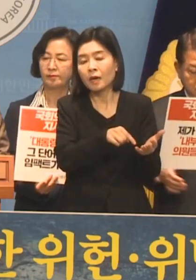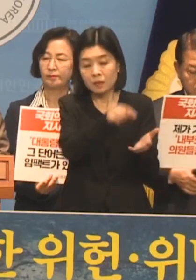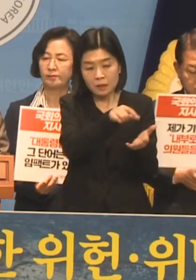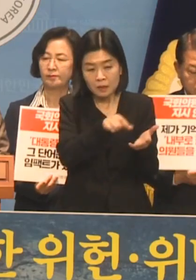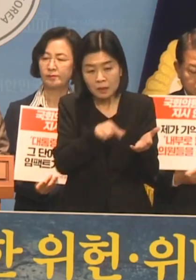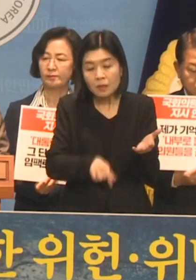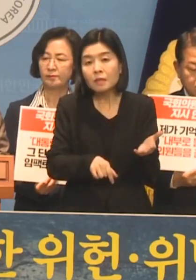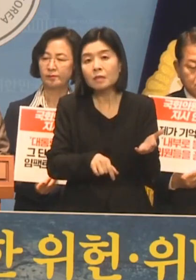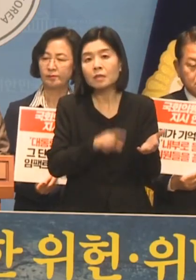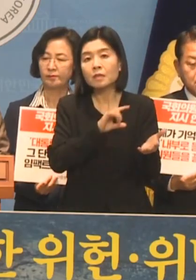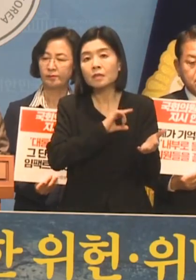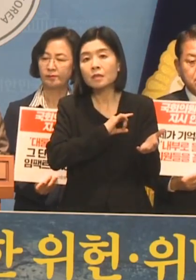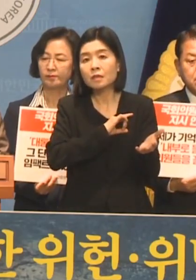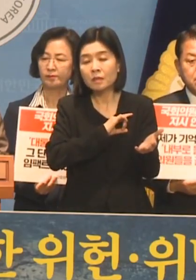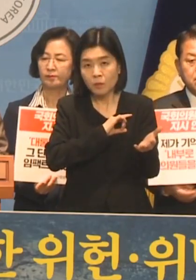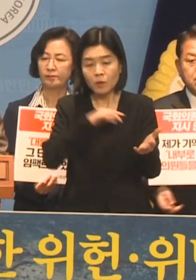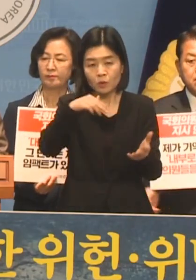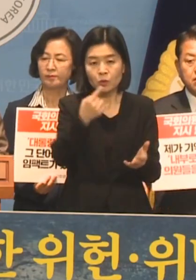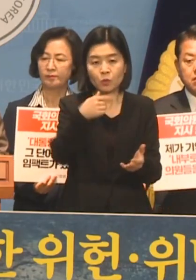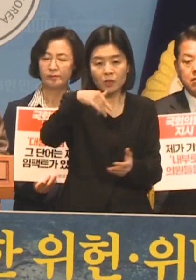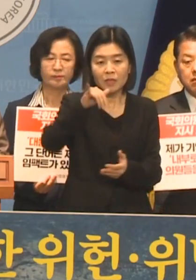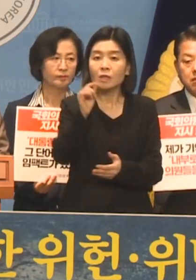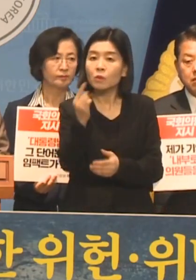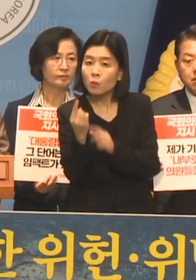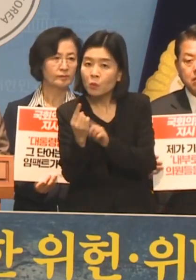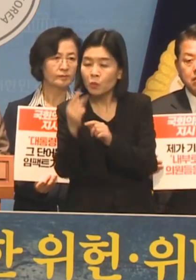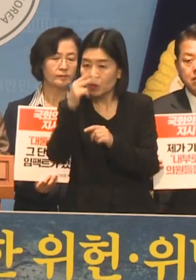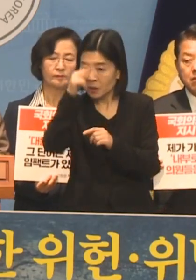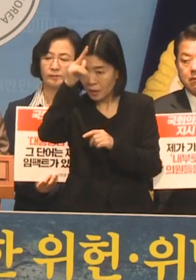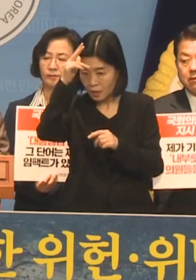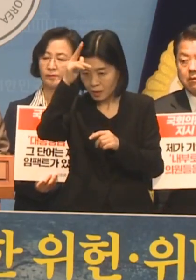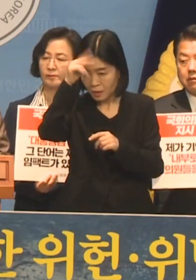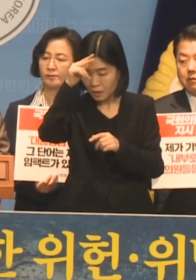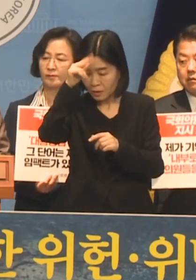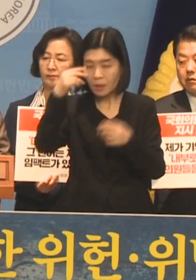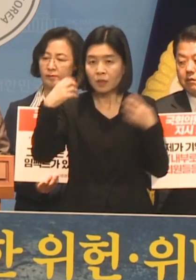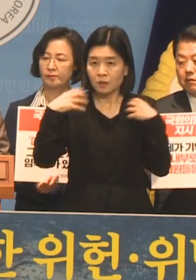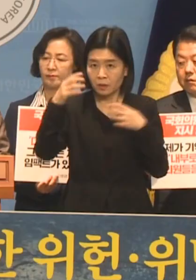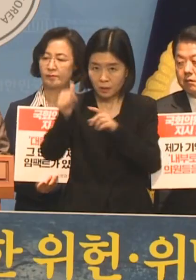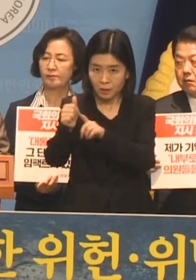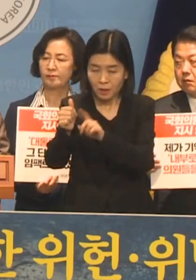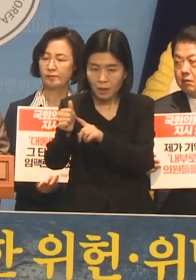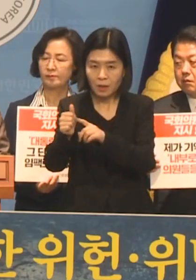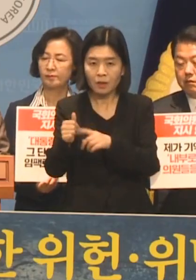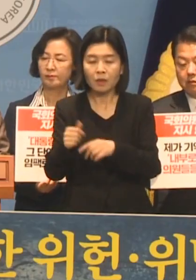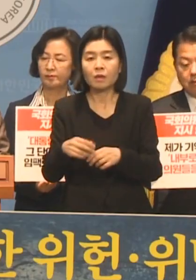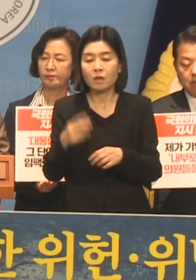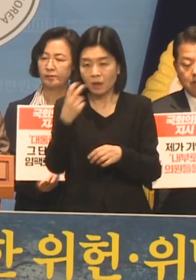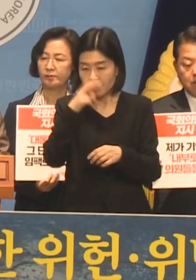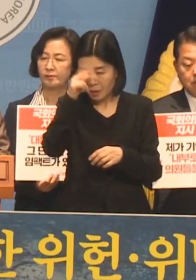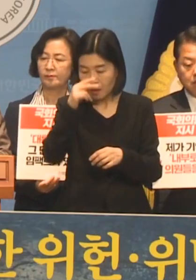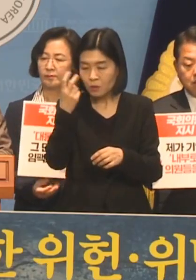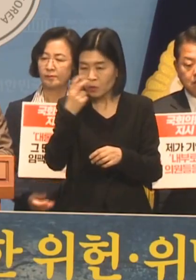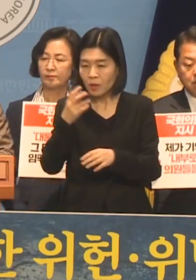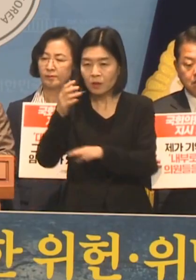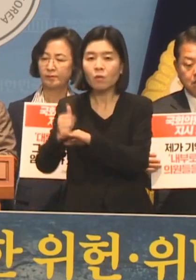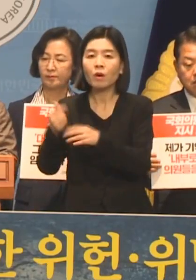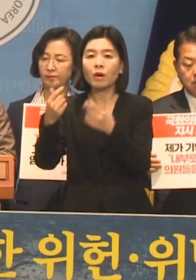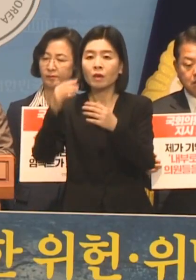증언한 체포명단은 조지호 경찰청장의 검찰 조사 결과와도 일치합니다.